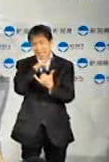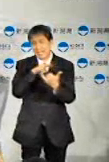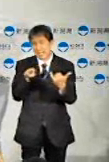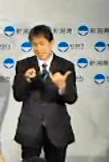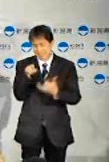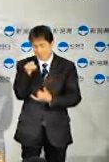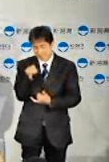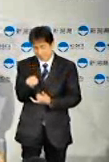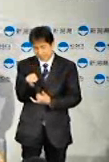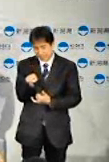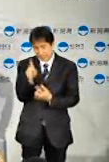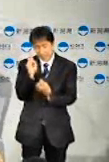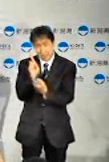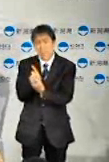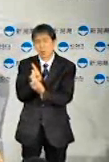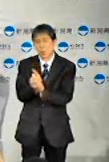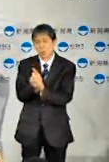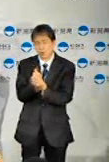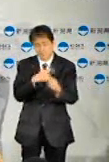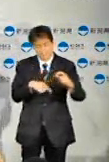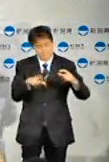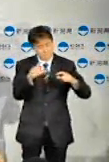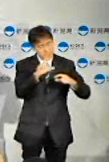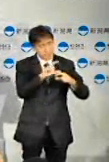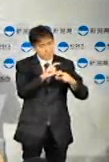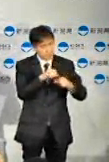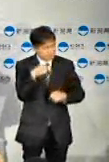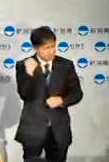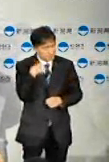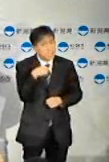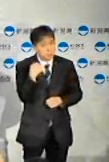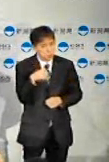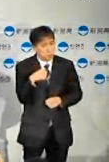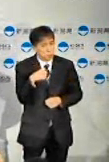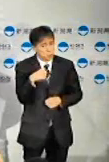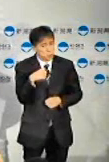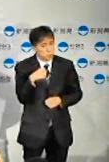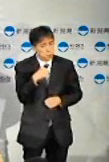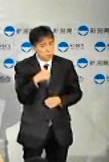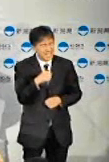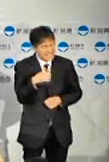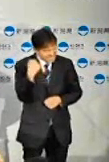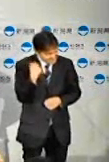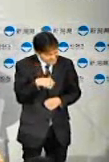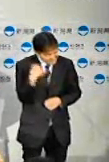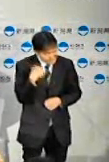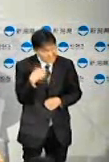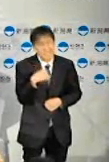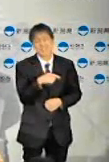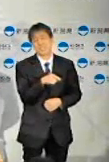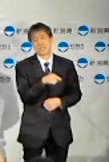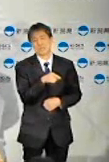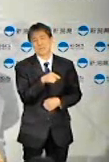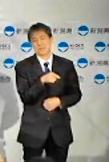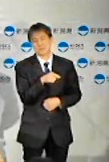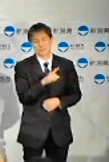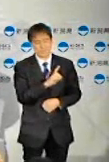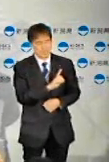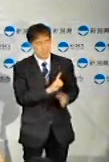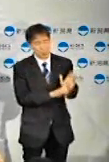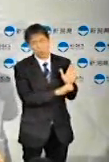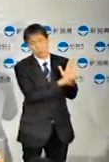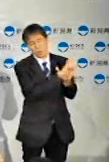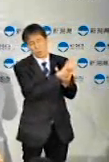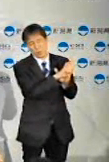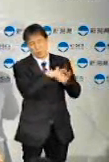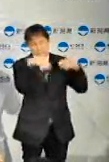応、さらには夏 の猛暑、高温、そして少雨